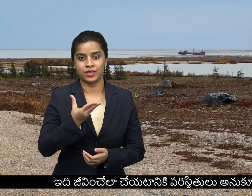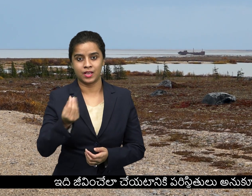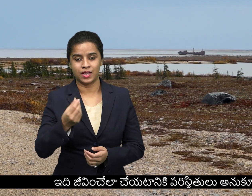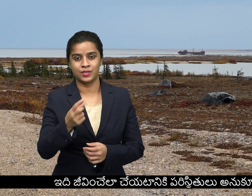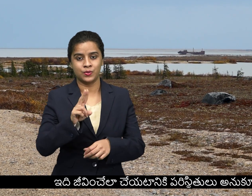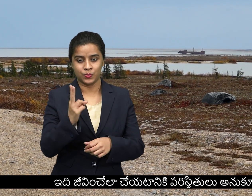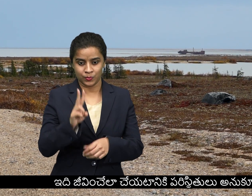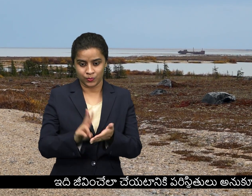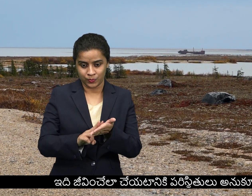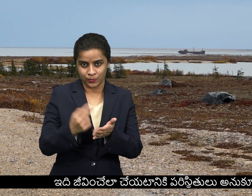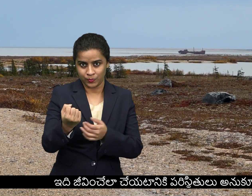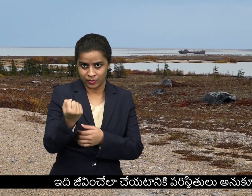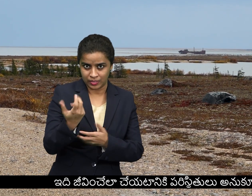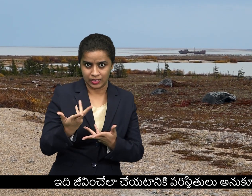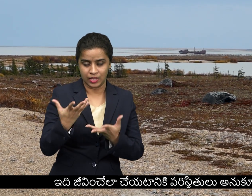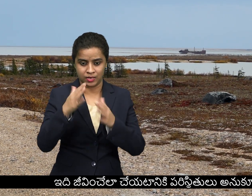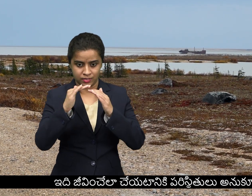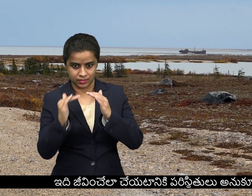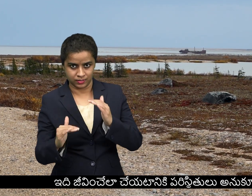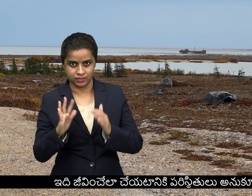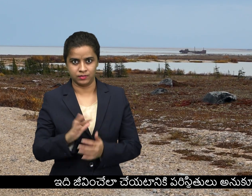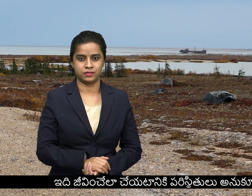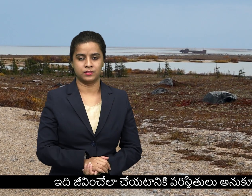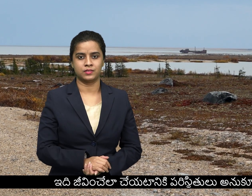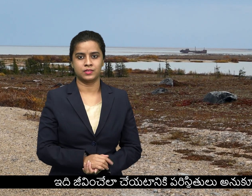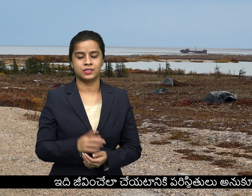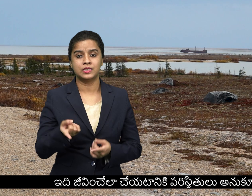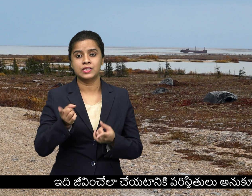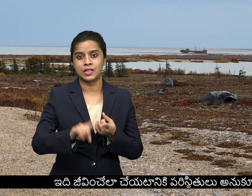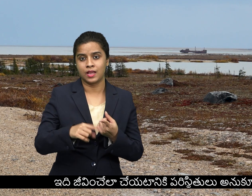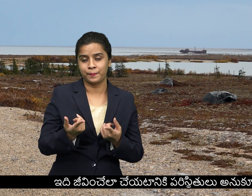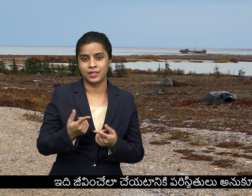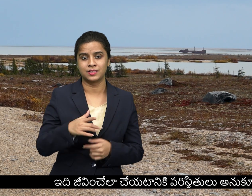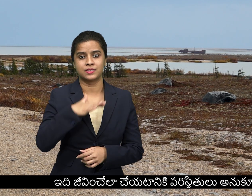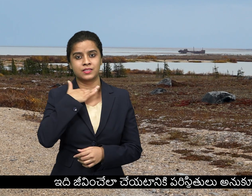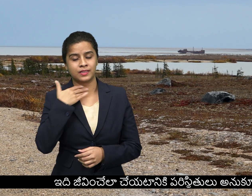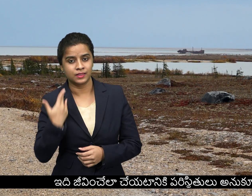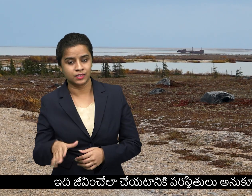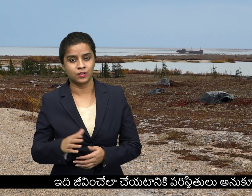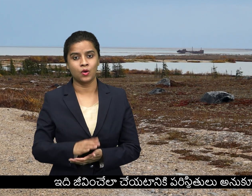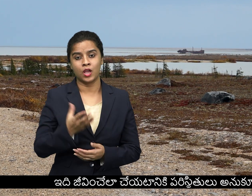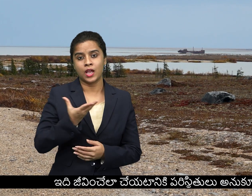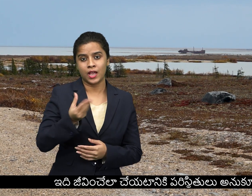ఇది జీవించేలా చేయటానికి పరిస్థితులు అనుకూలించవు.